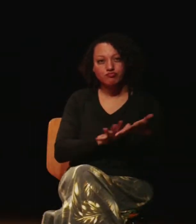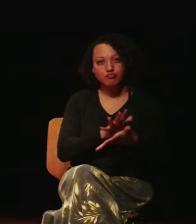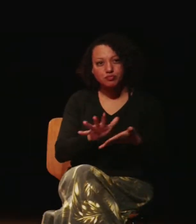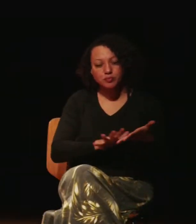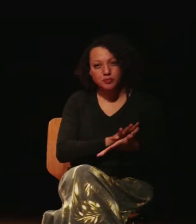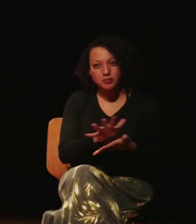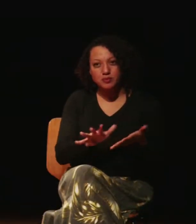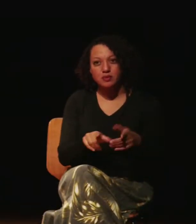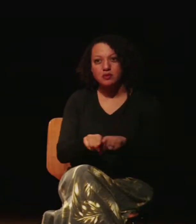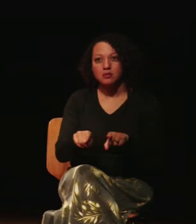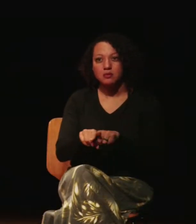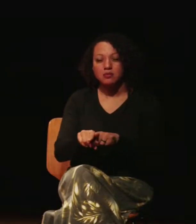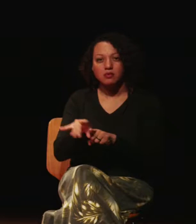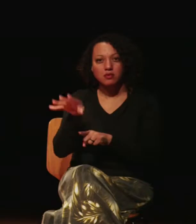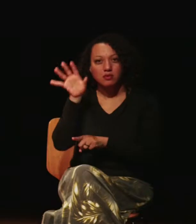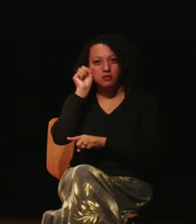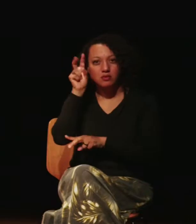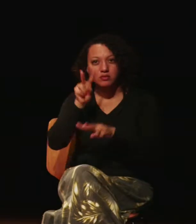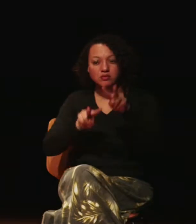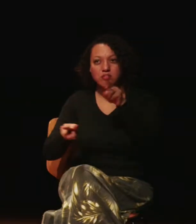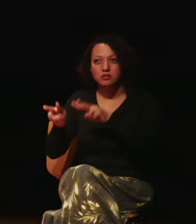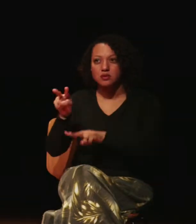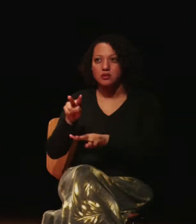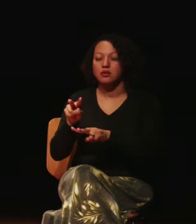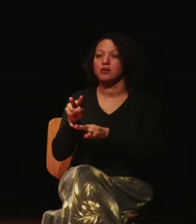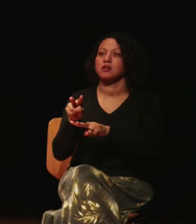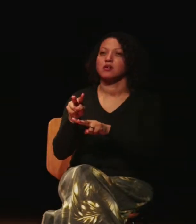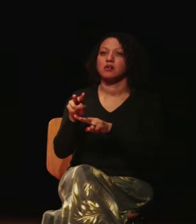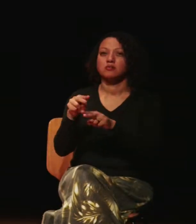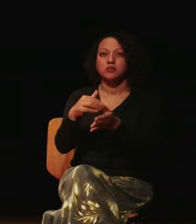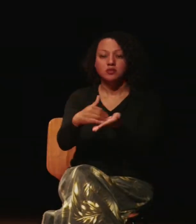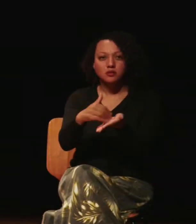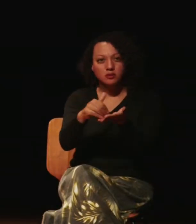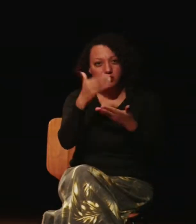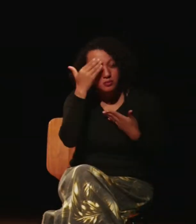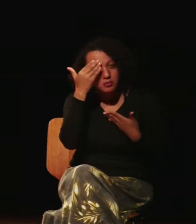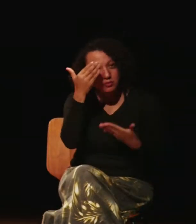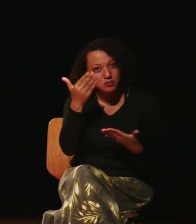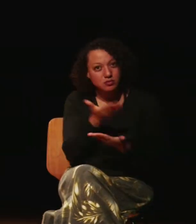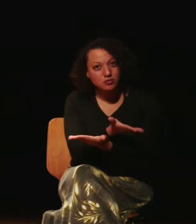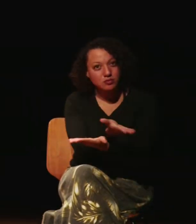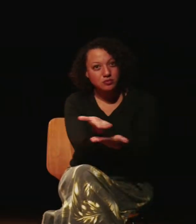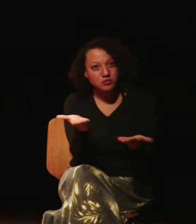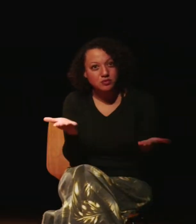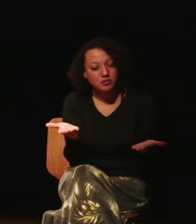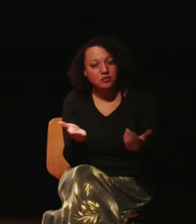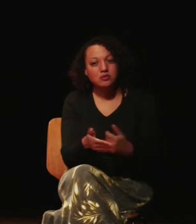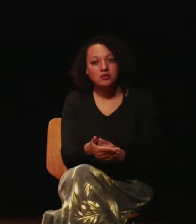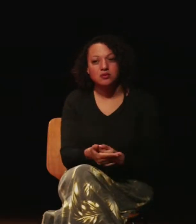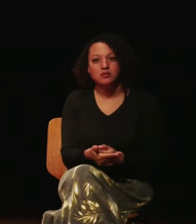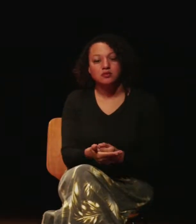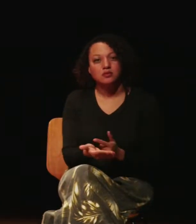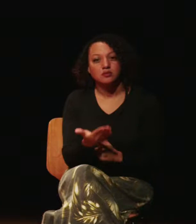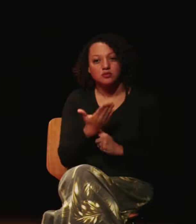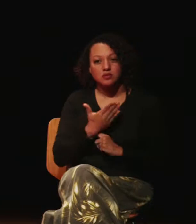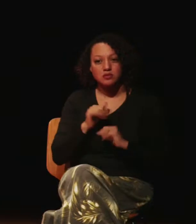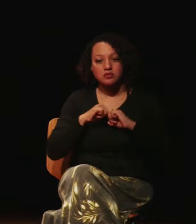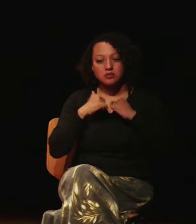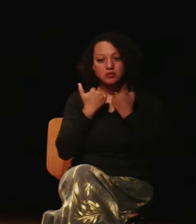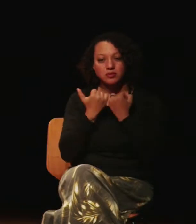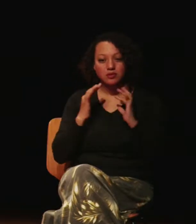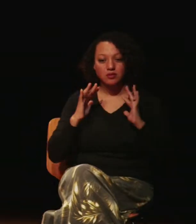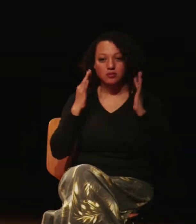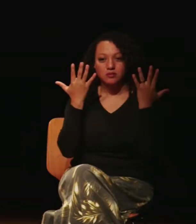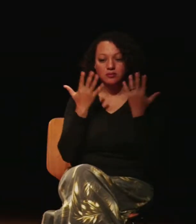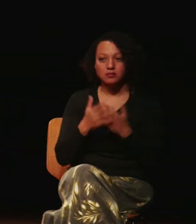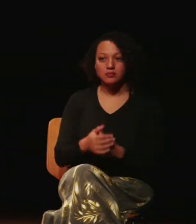tradução, do audiovisual, da recepção. Muito obrigada, porque sem eles esse seminário não poderia ter